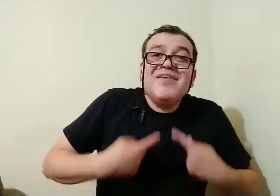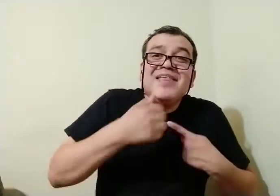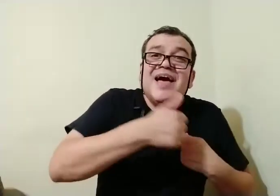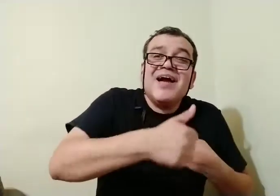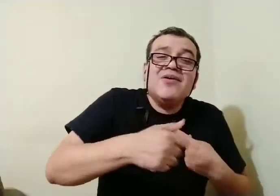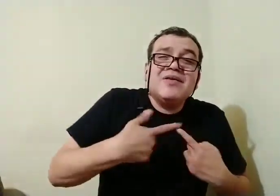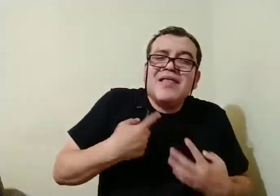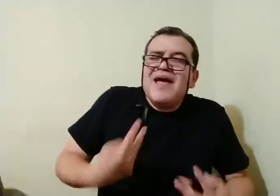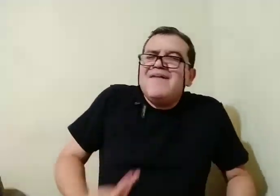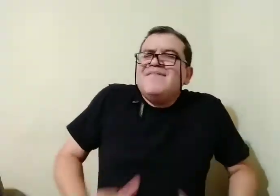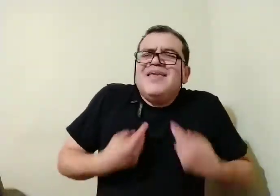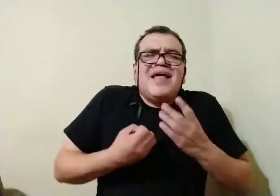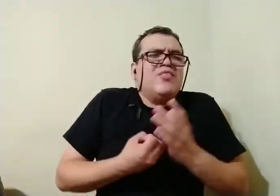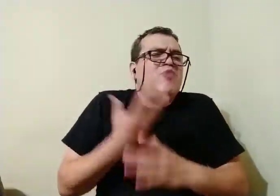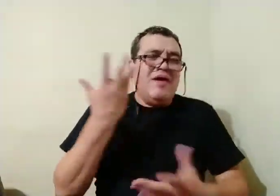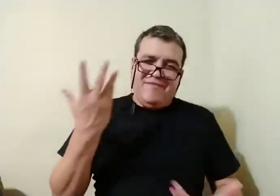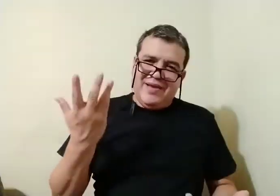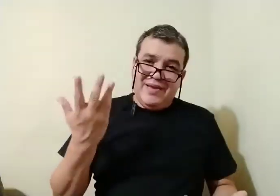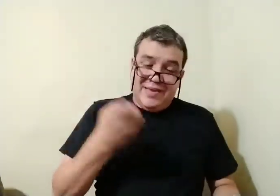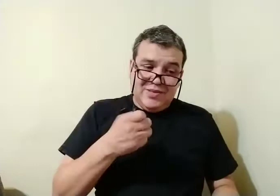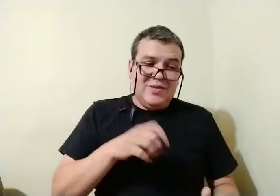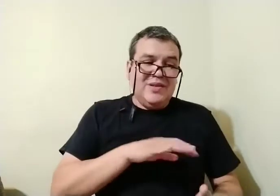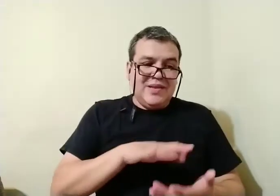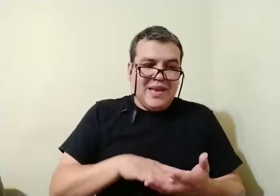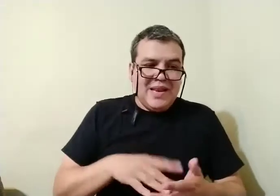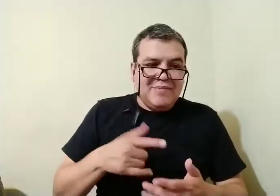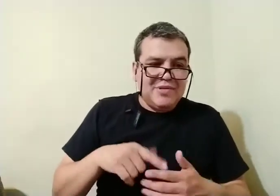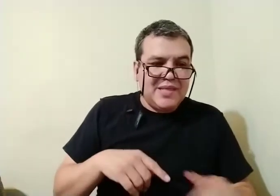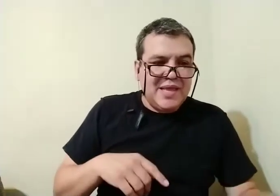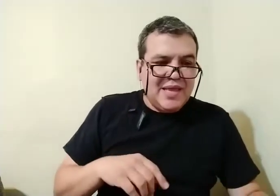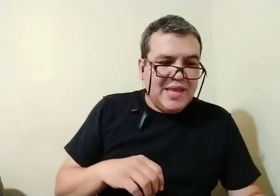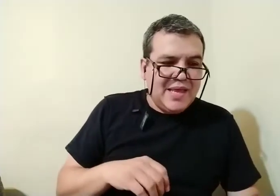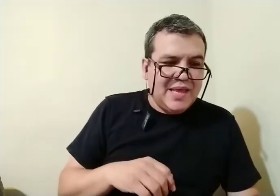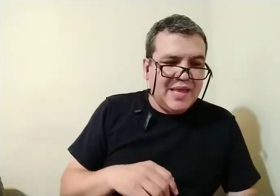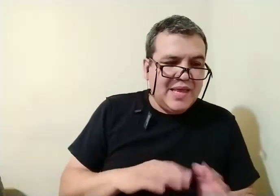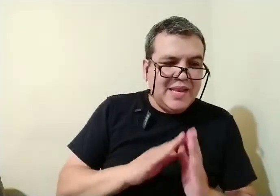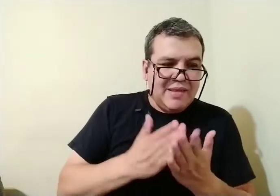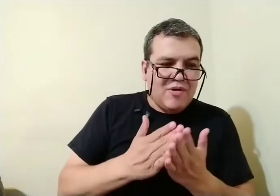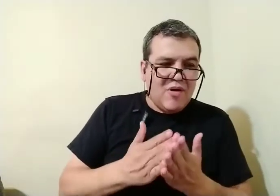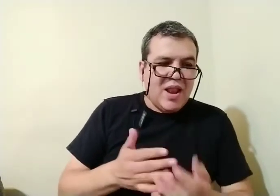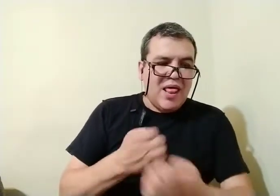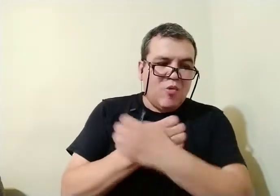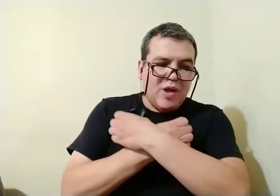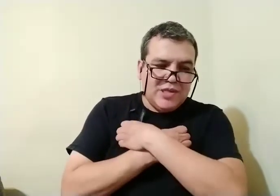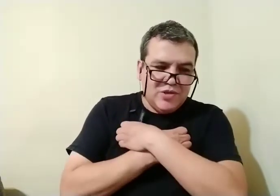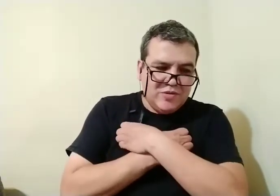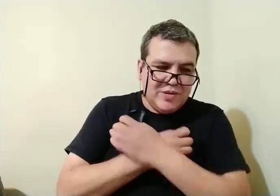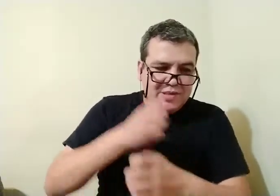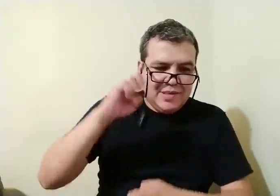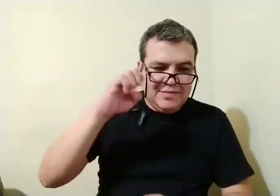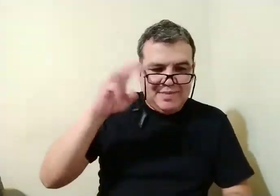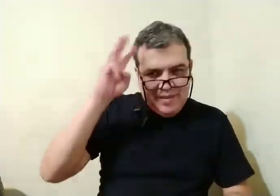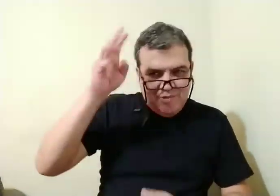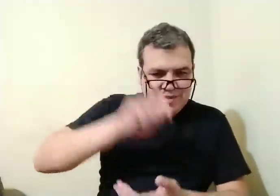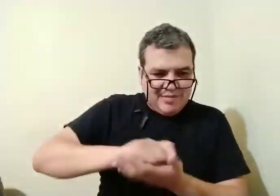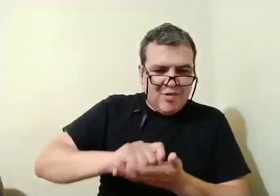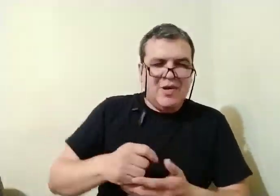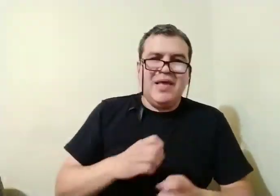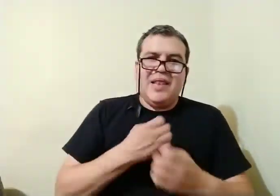La razón por la cual la Biblia tiene tanto poder para transformar vidas es porque el